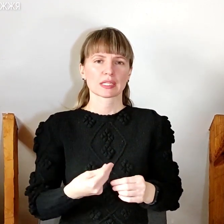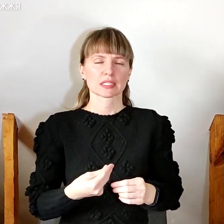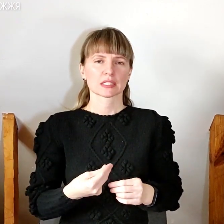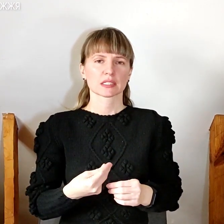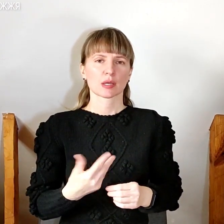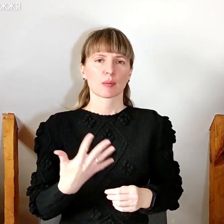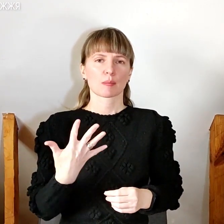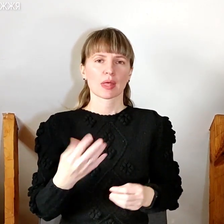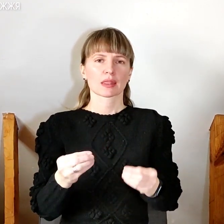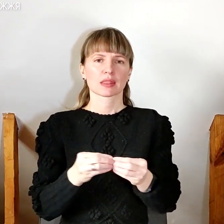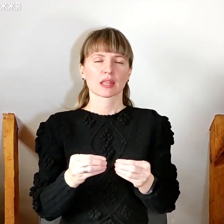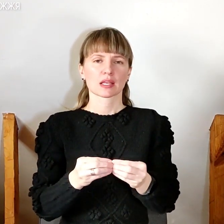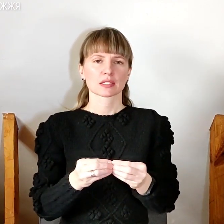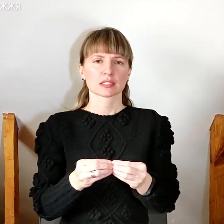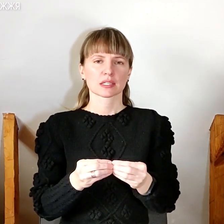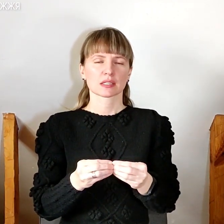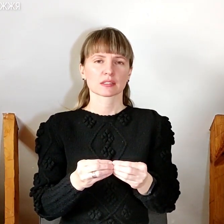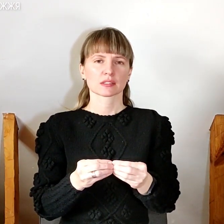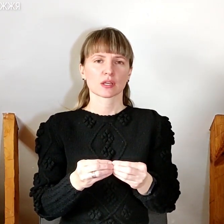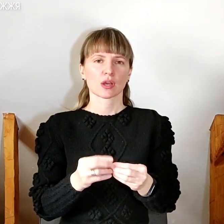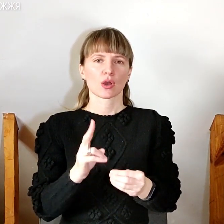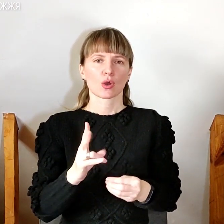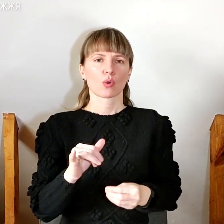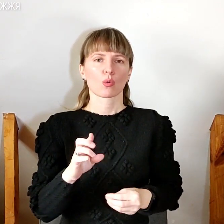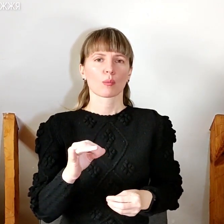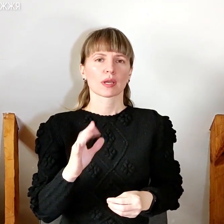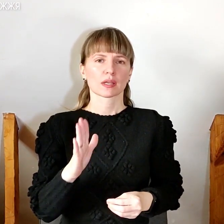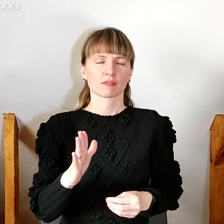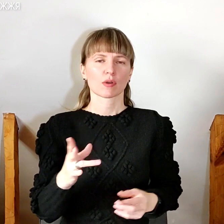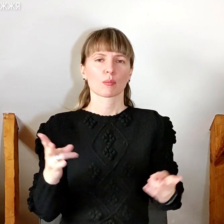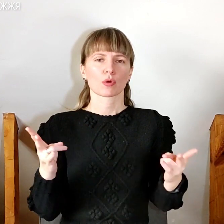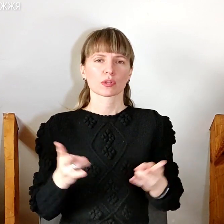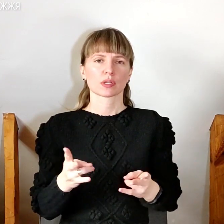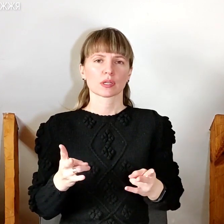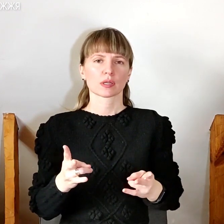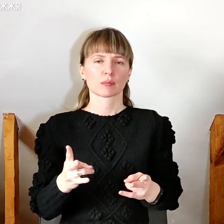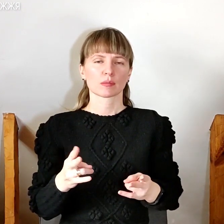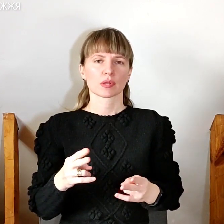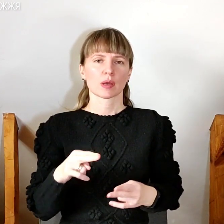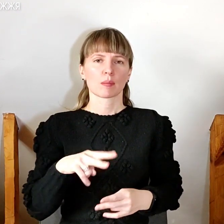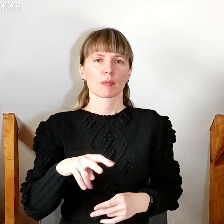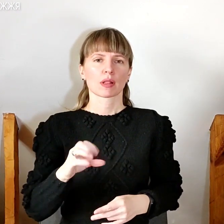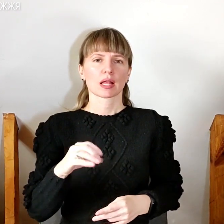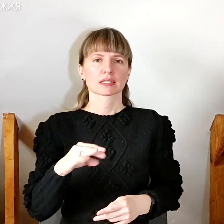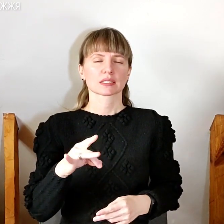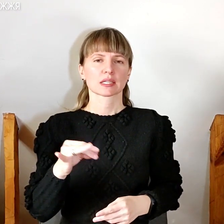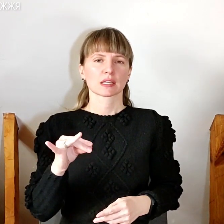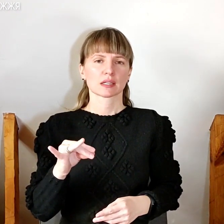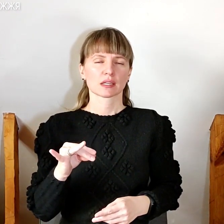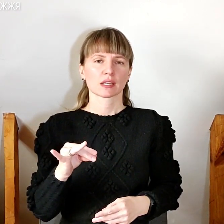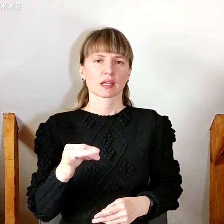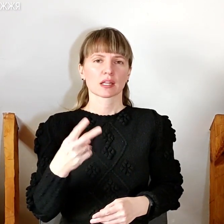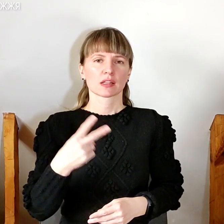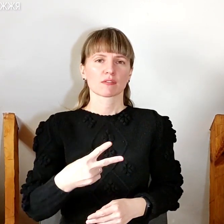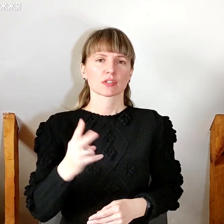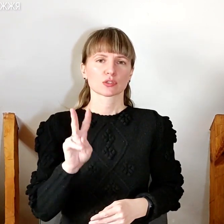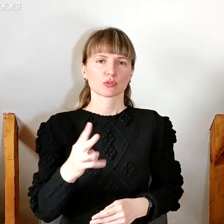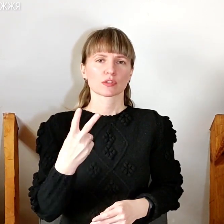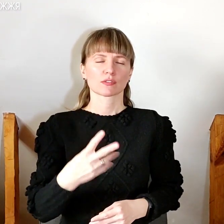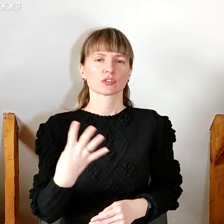5, 10, 20 кубиків. Потрібні флекси різного розміру 22, 24 та 26.